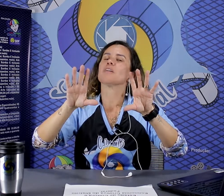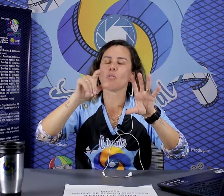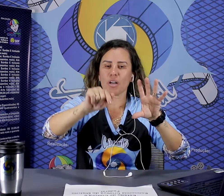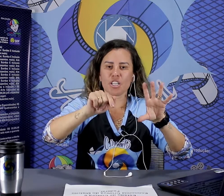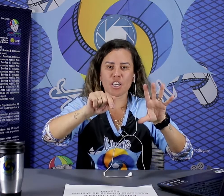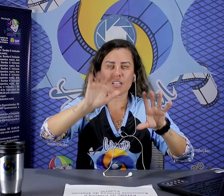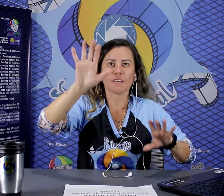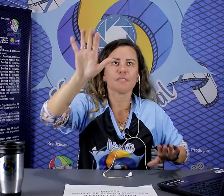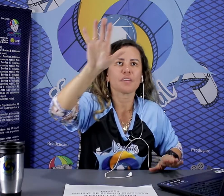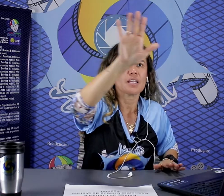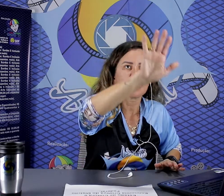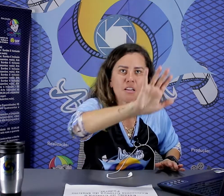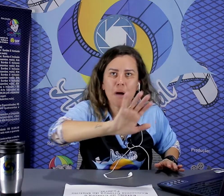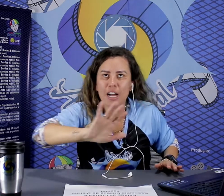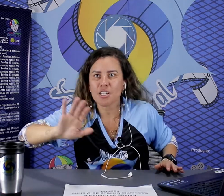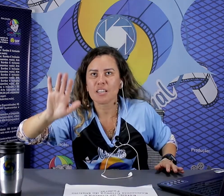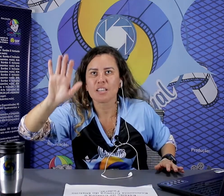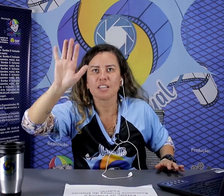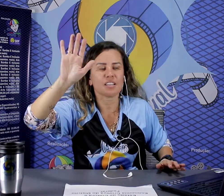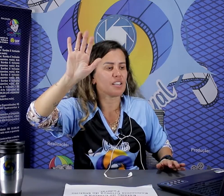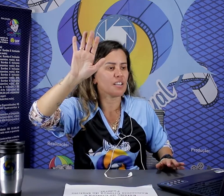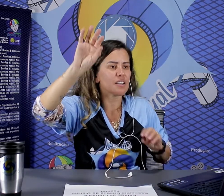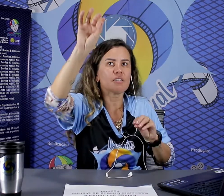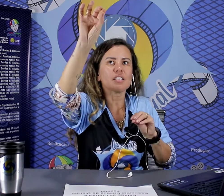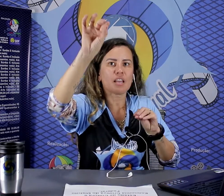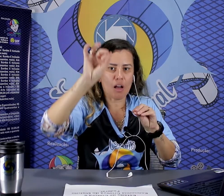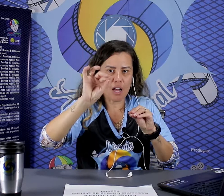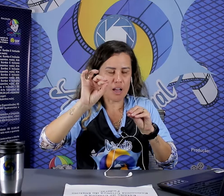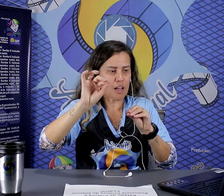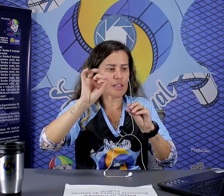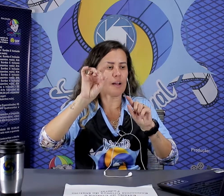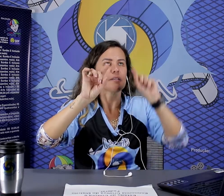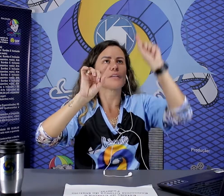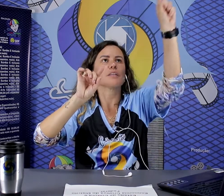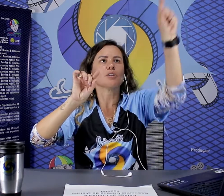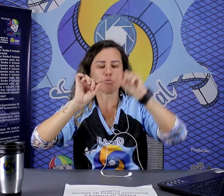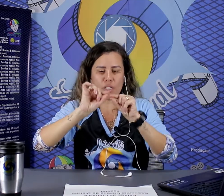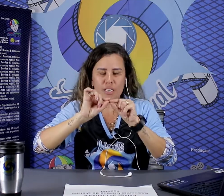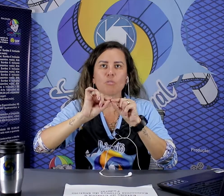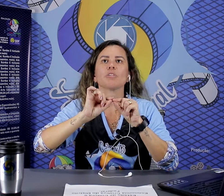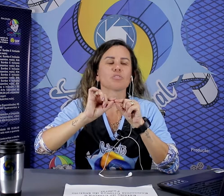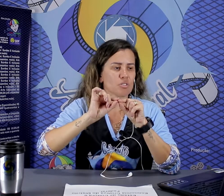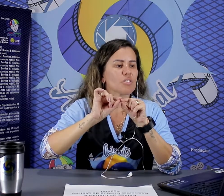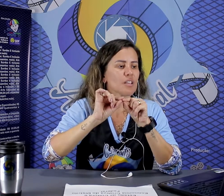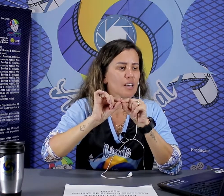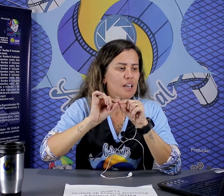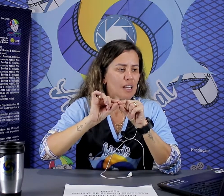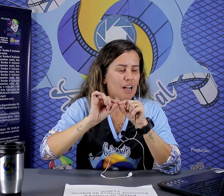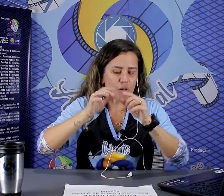a legenda, tem a imagem. Então, ele tem... Ah, tá. Isso linka com isso. Agora,